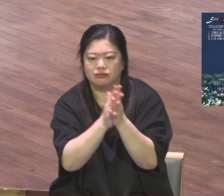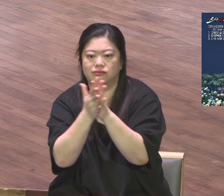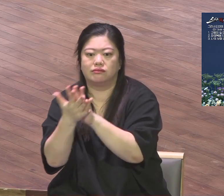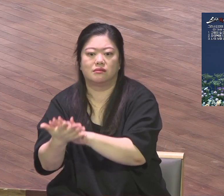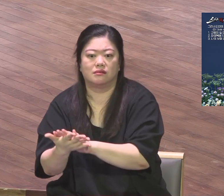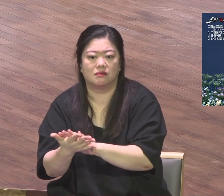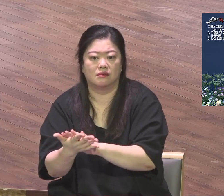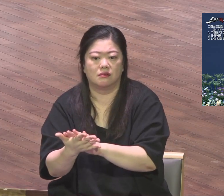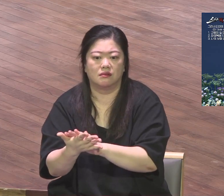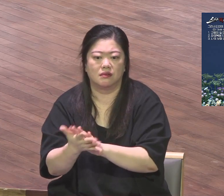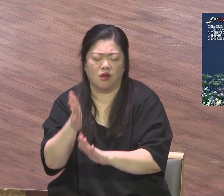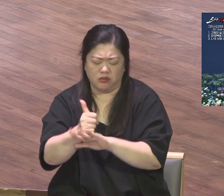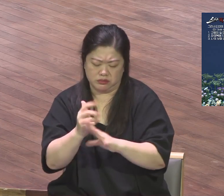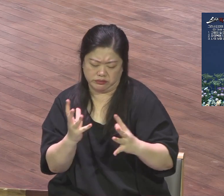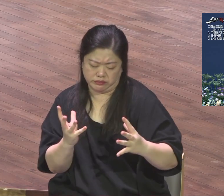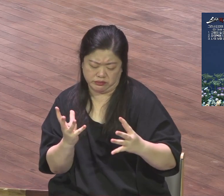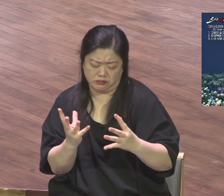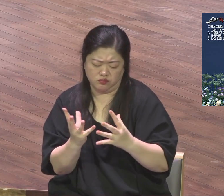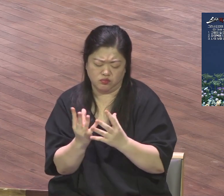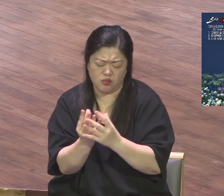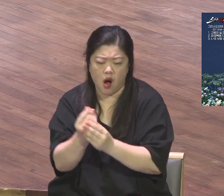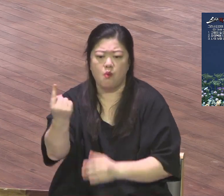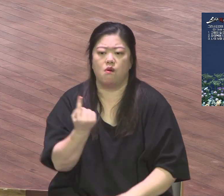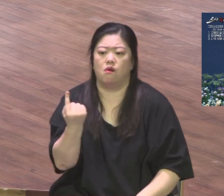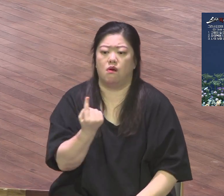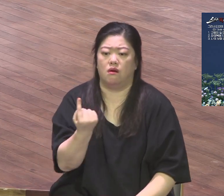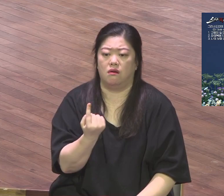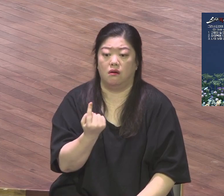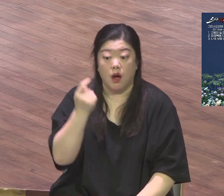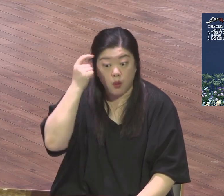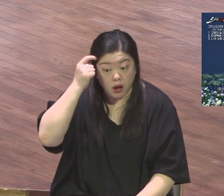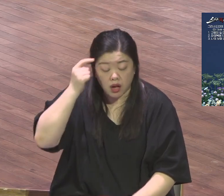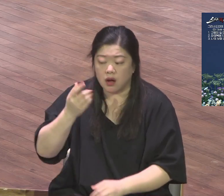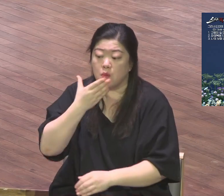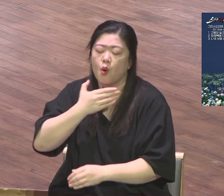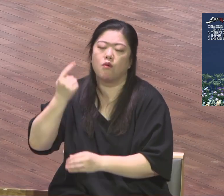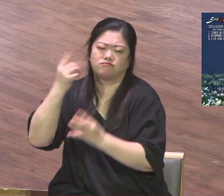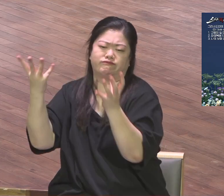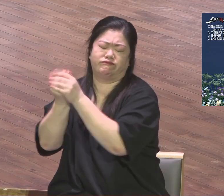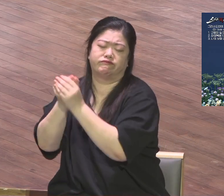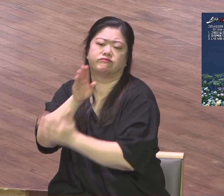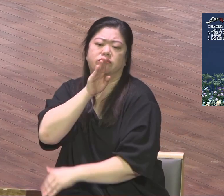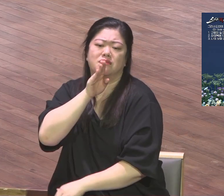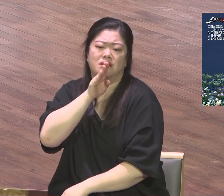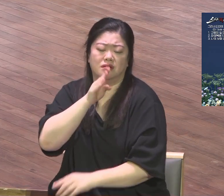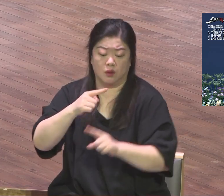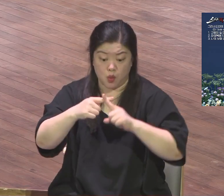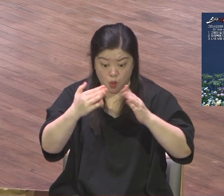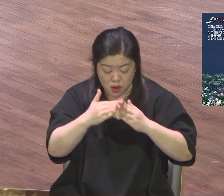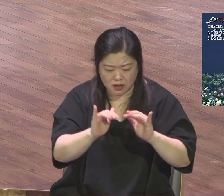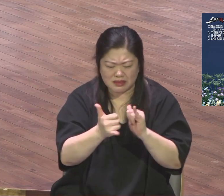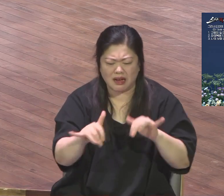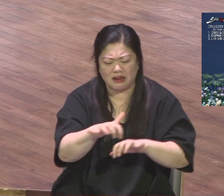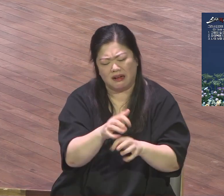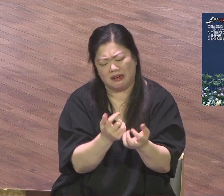또 복음을 내가 소지하고 있는가, 그 가치를 내가 인정하고 있는가, 이것이 중요하다고 말이에요.